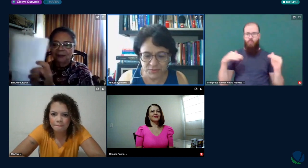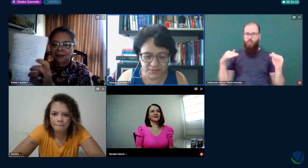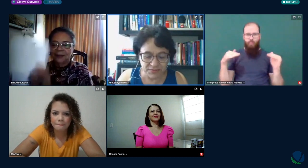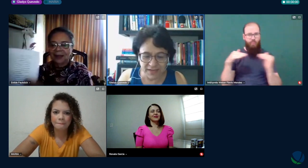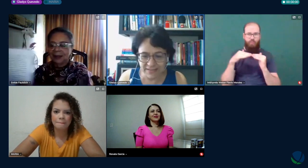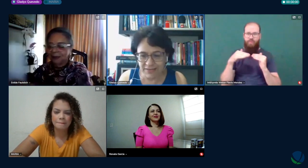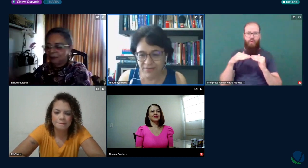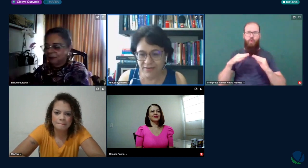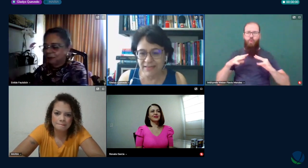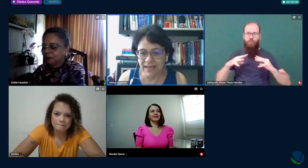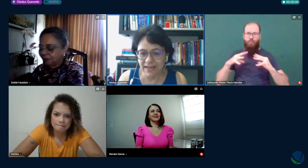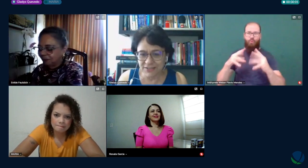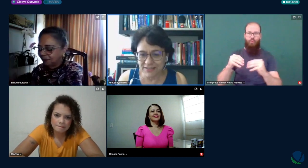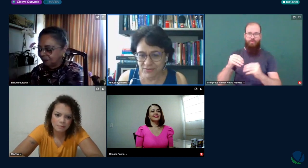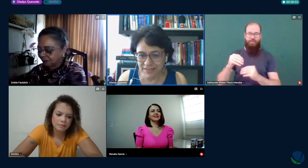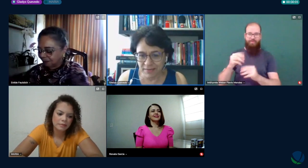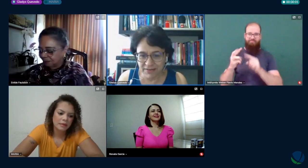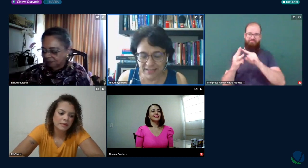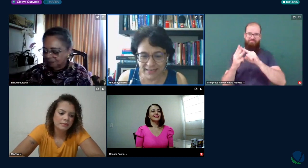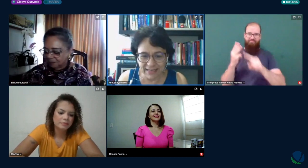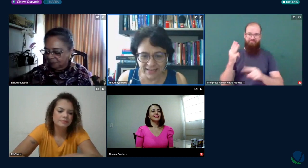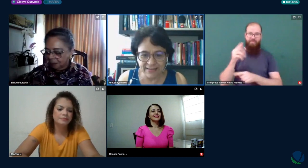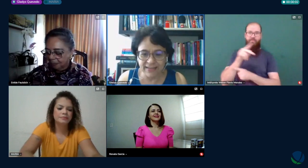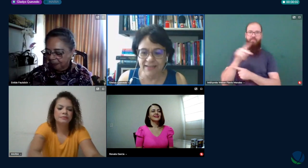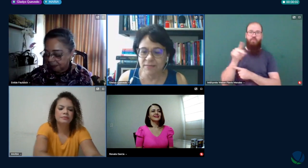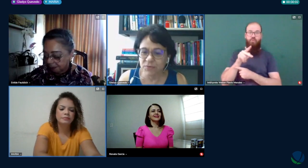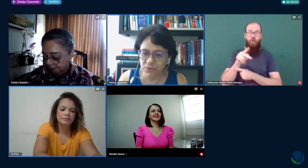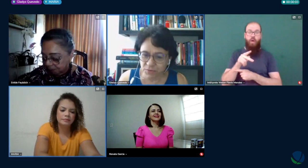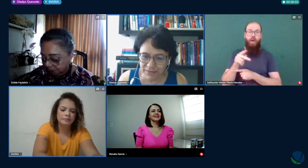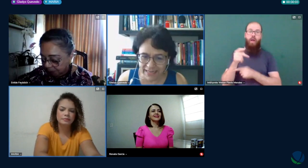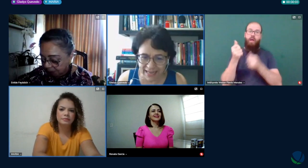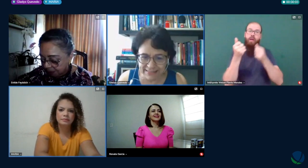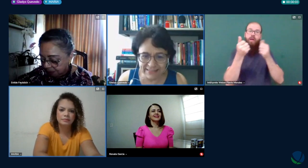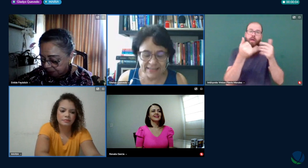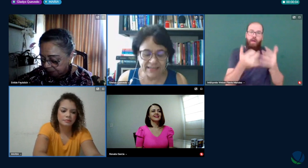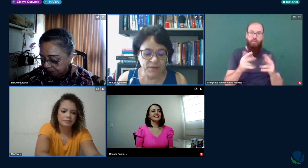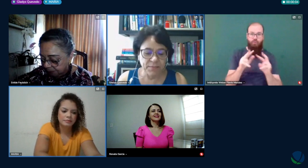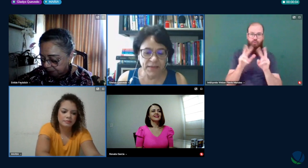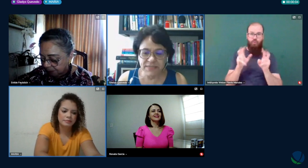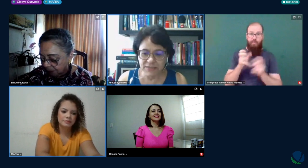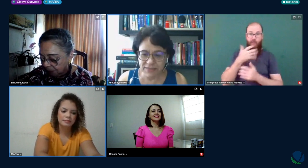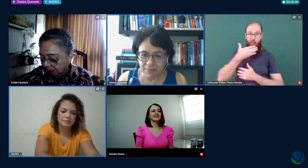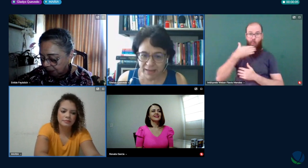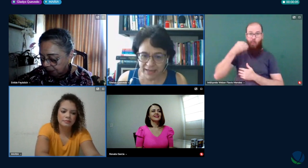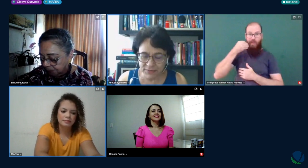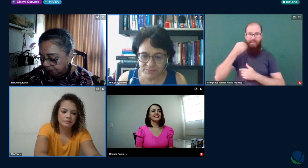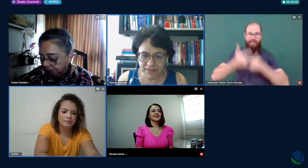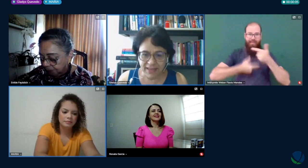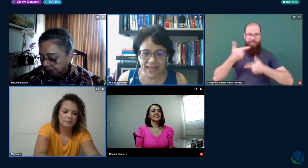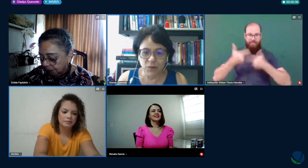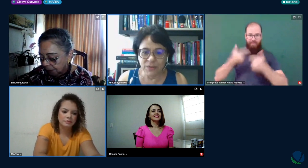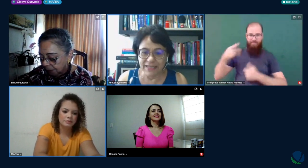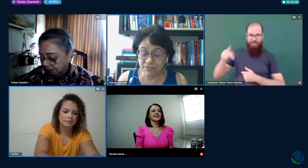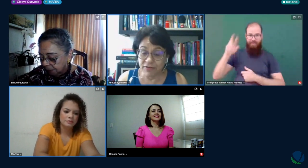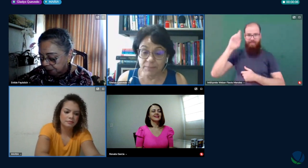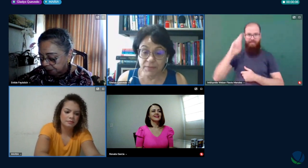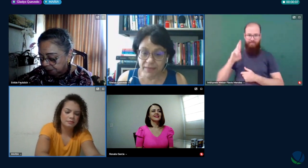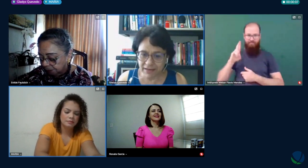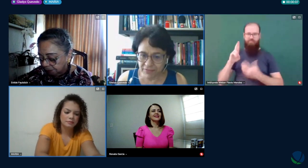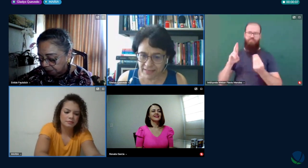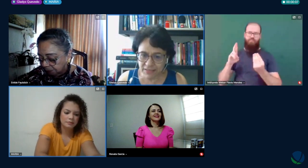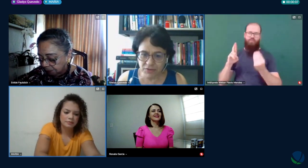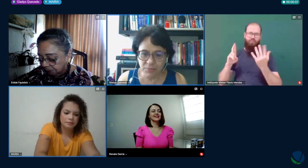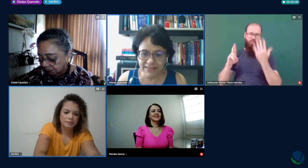os professores com relação à qualidade do trabalho da Renata. Renata, muito obrigada pelo seu trabalho. Eu li,